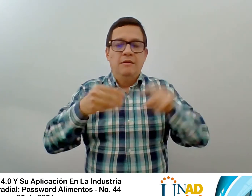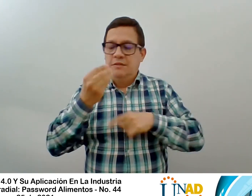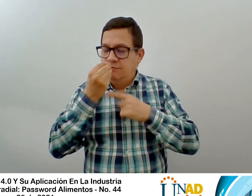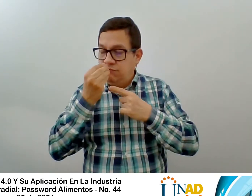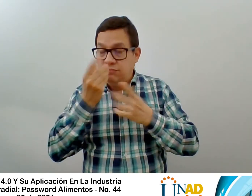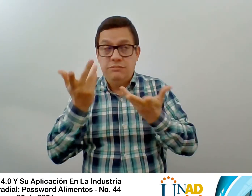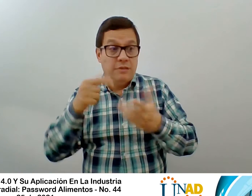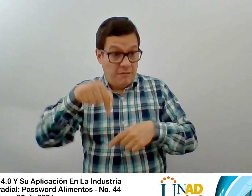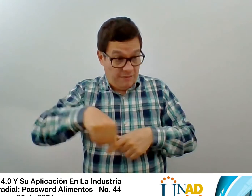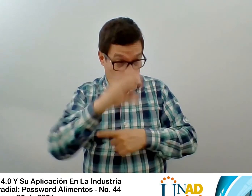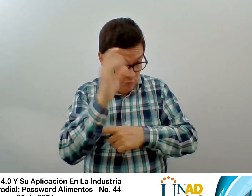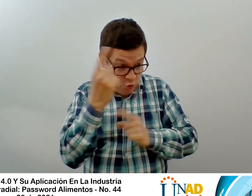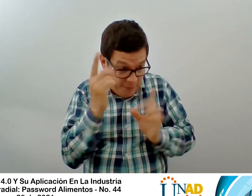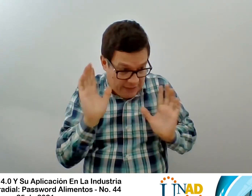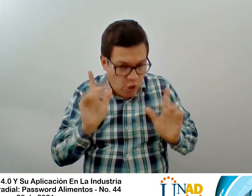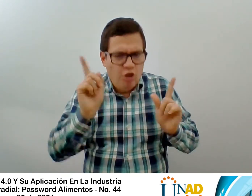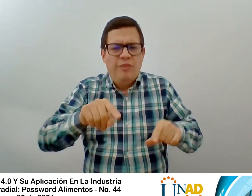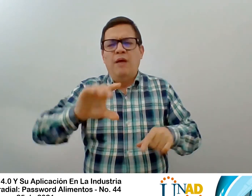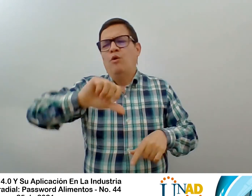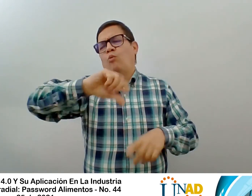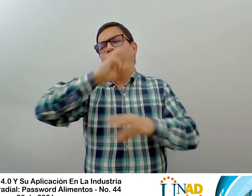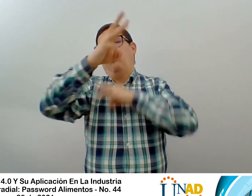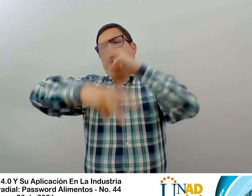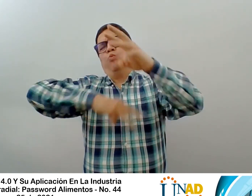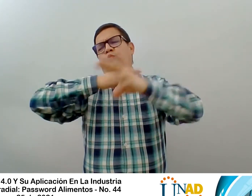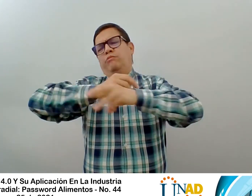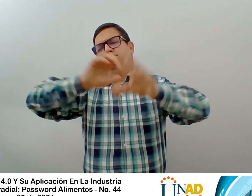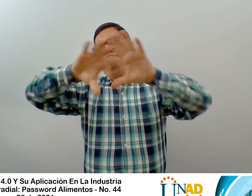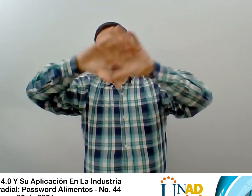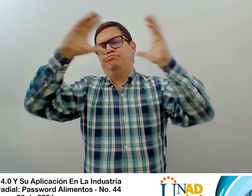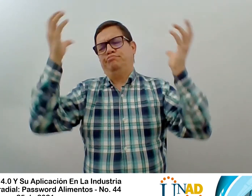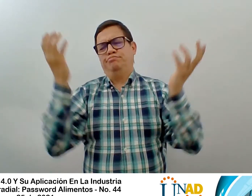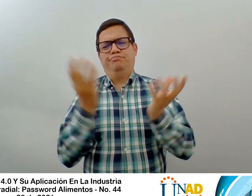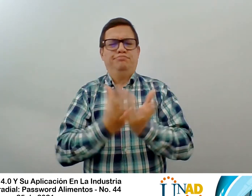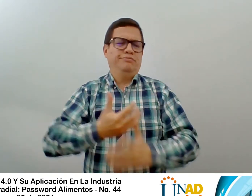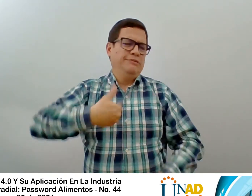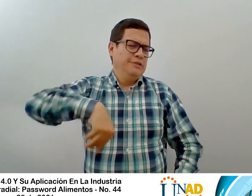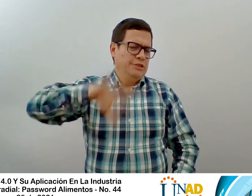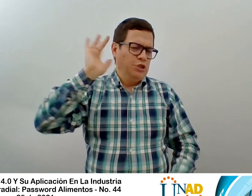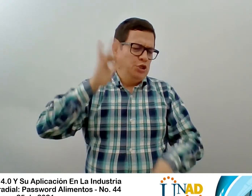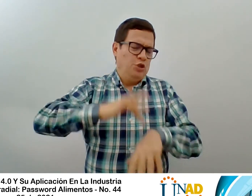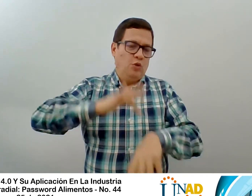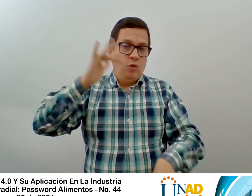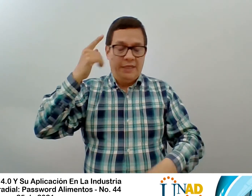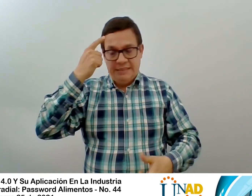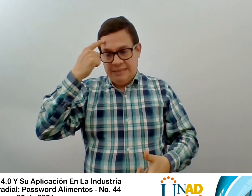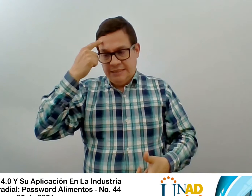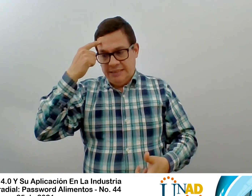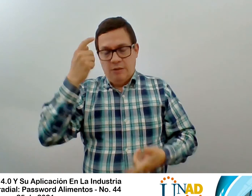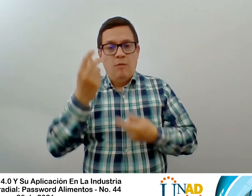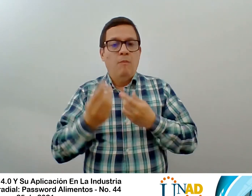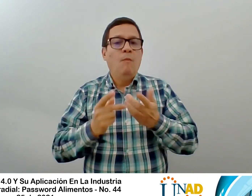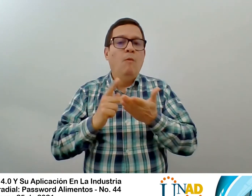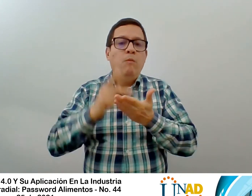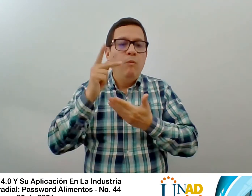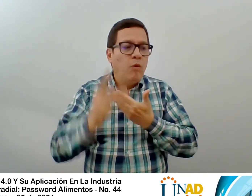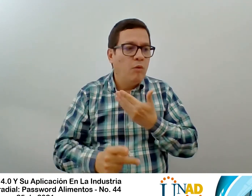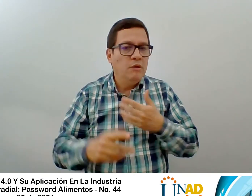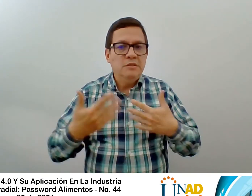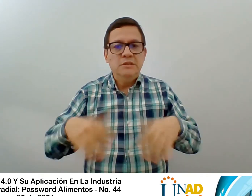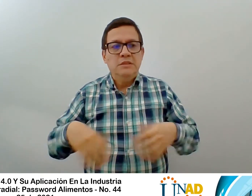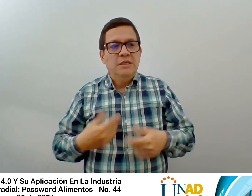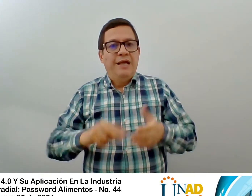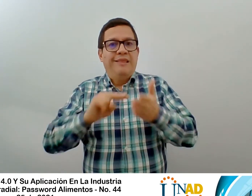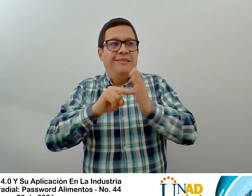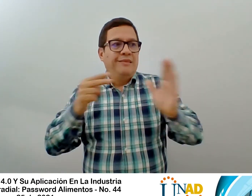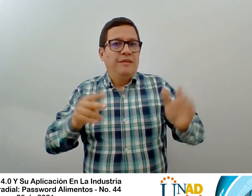nivel mundial. Así que es un área de bastante estudio, de desarrollos interesantes y que tiene una proyección